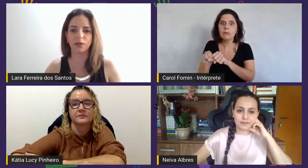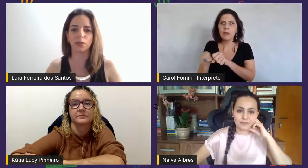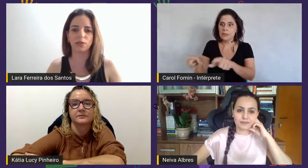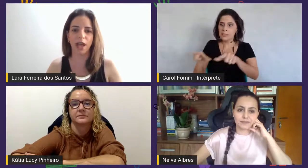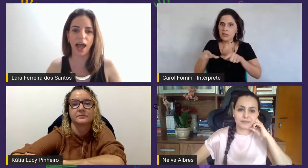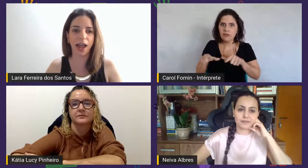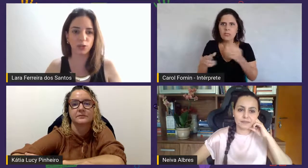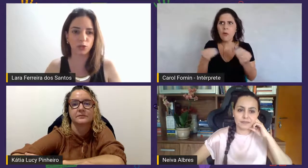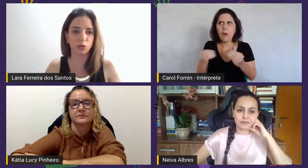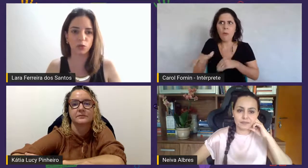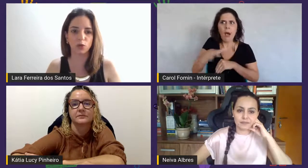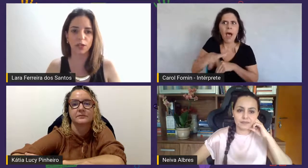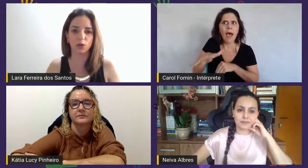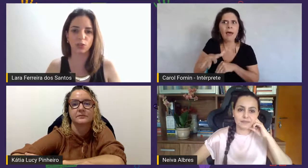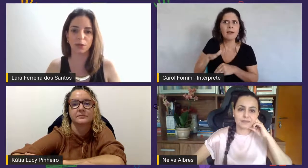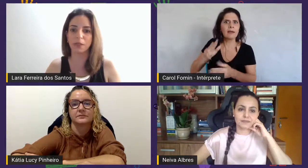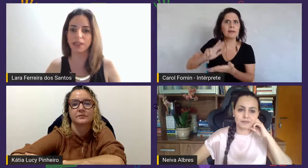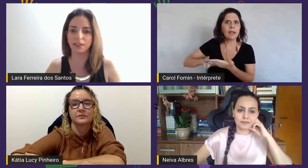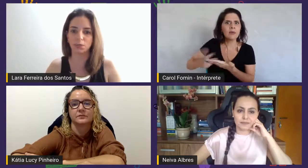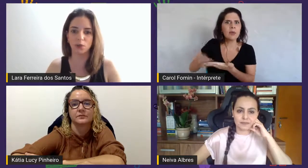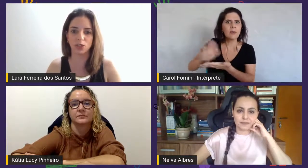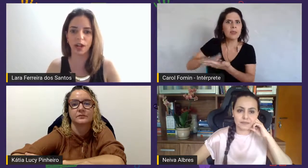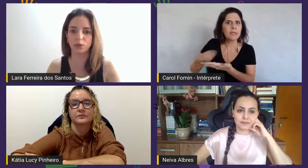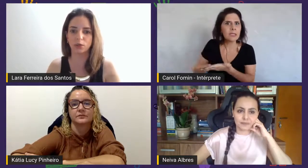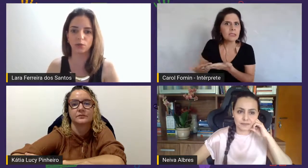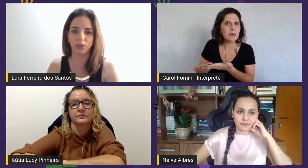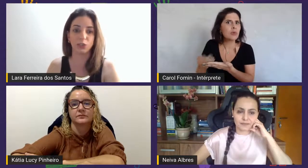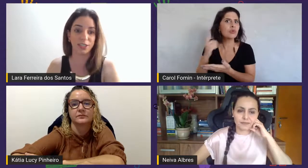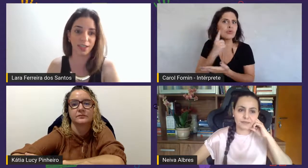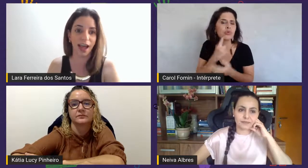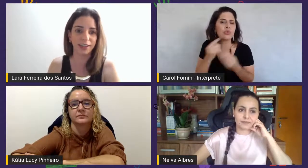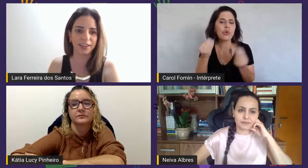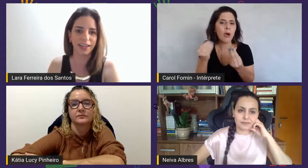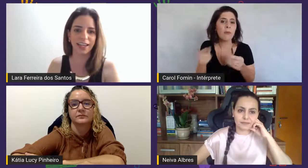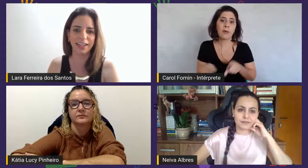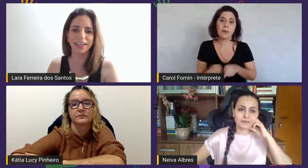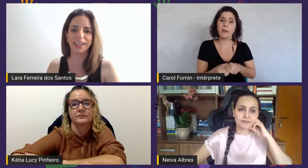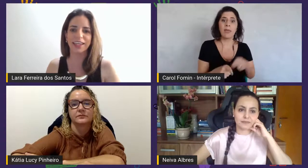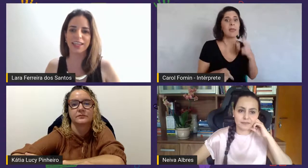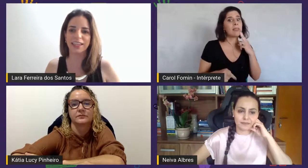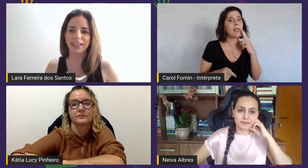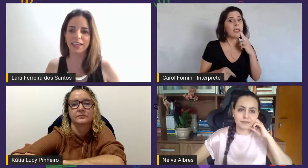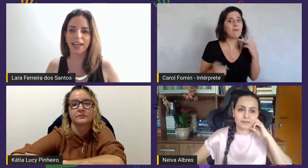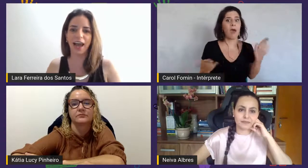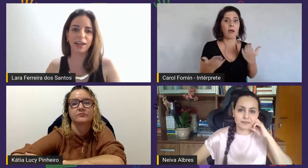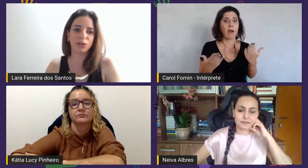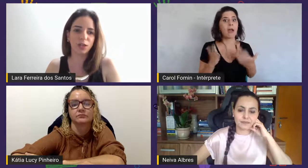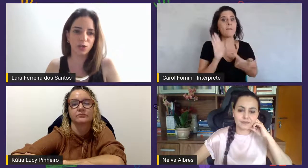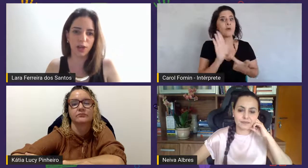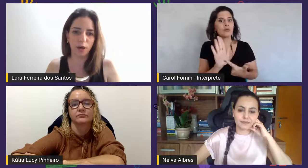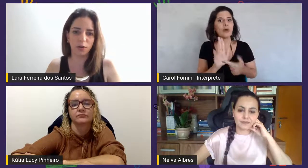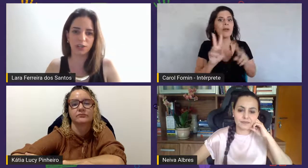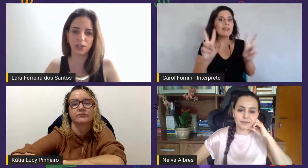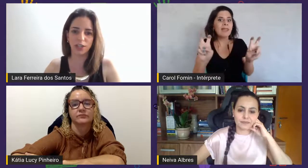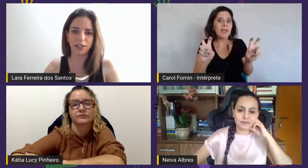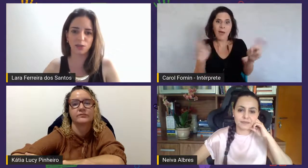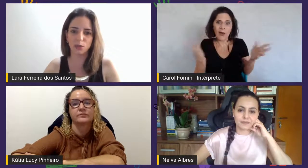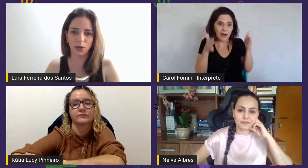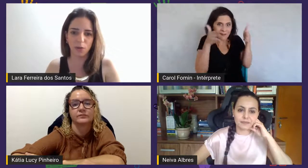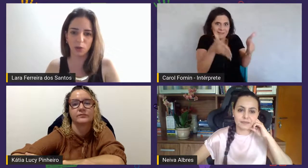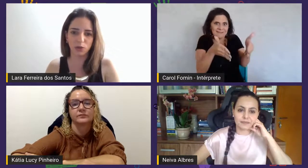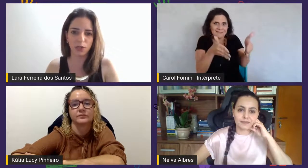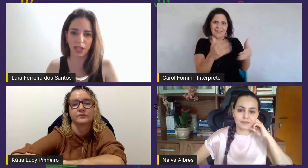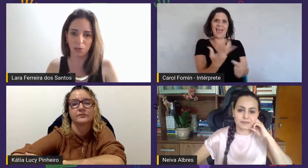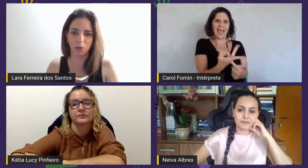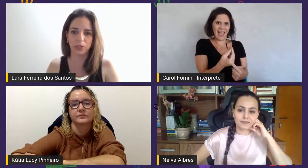a questão da arte e cultura, que hoje também tem se mostrado em destaque, né? E a área educacional, que já está em